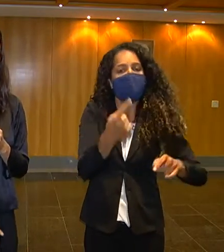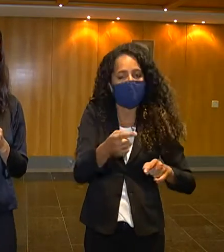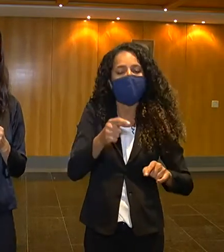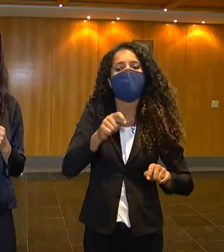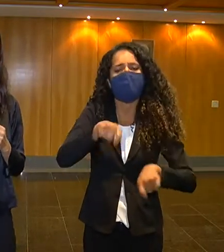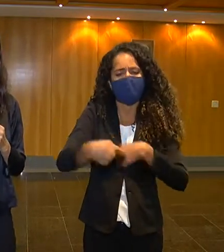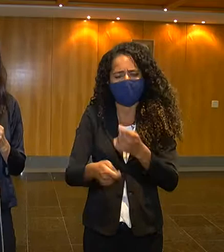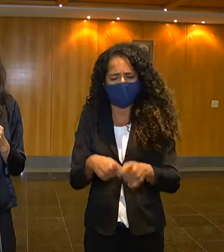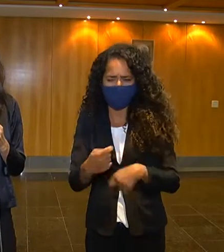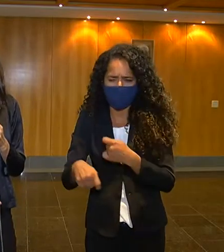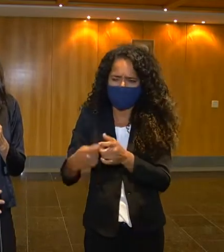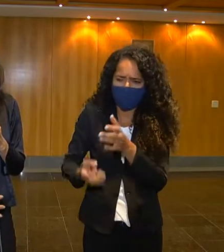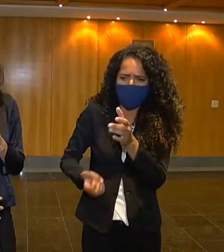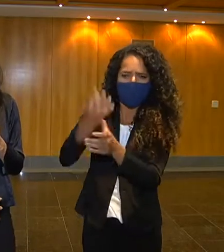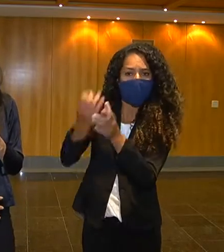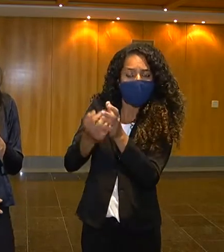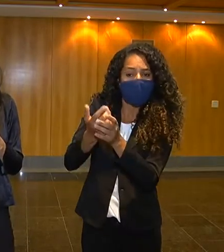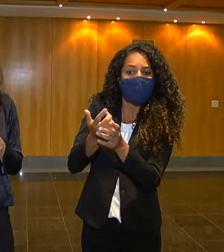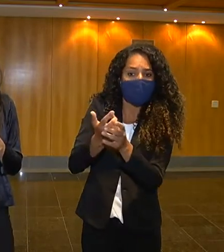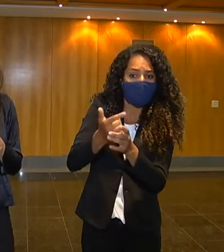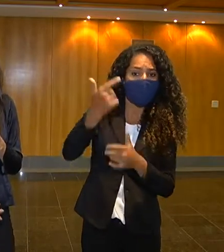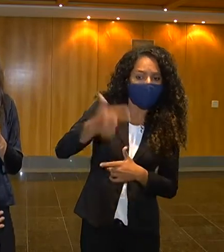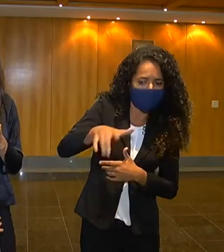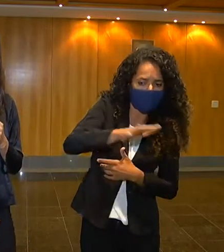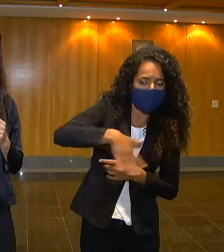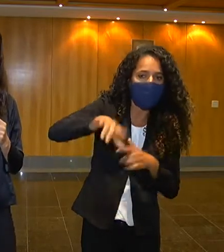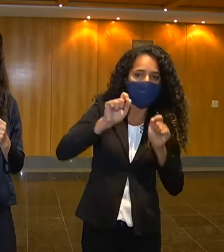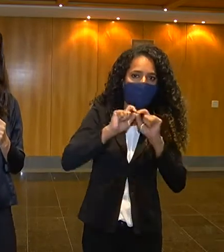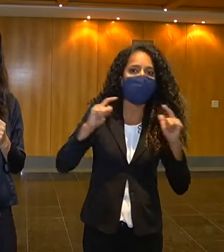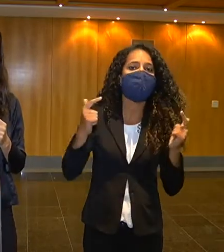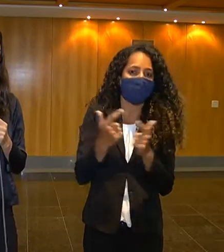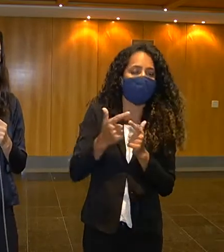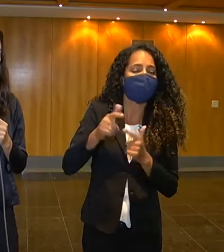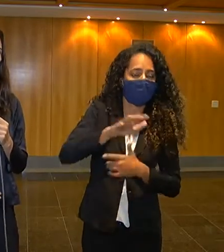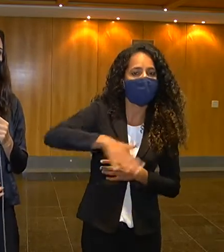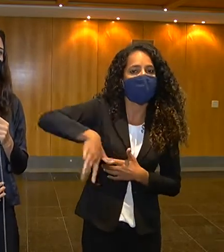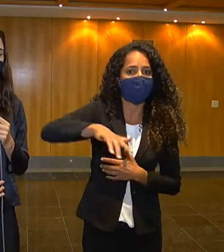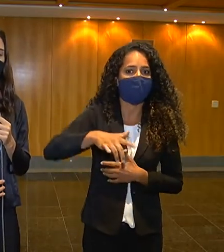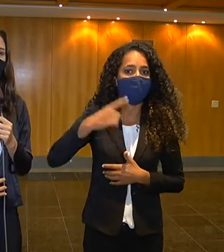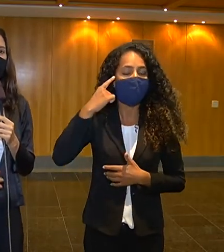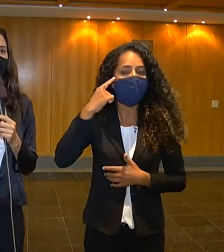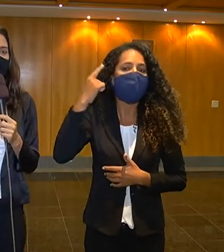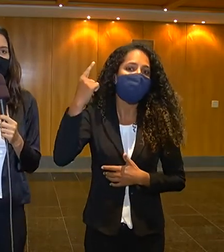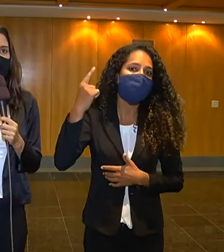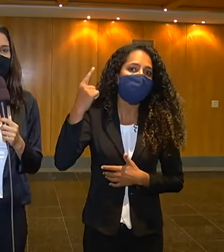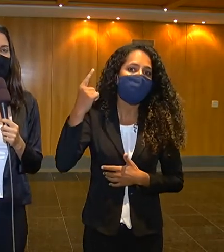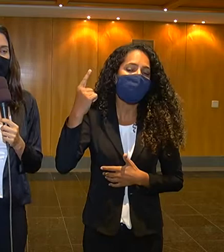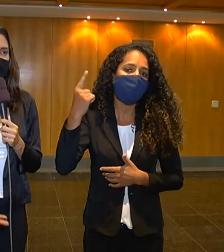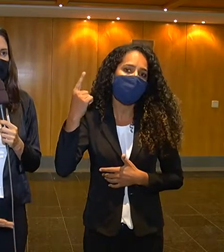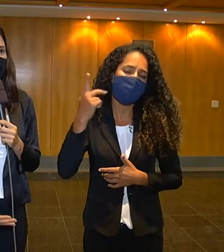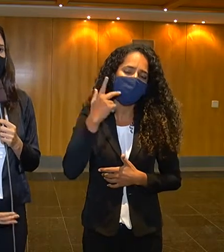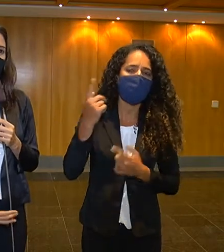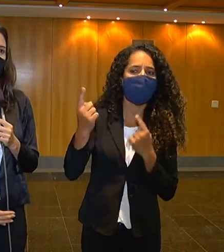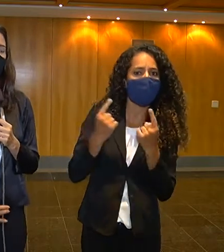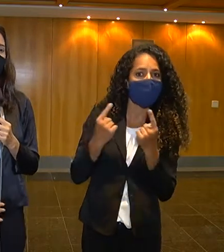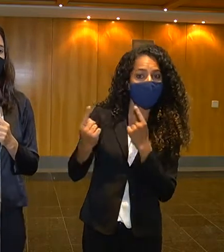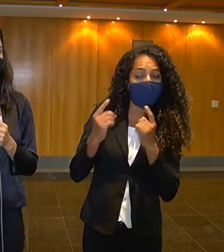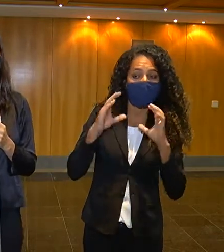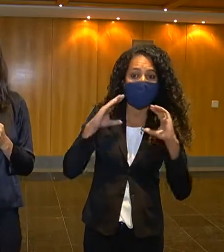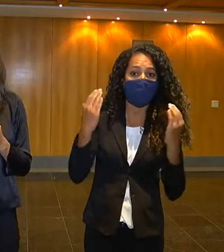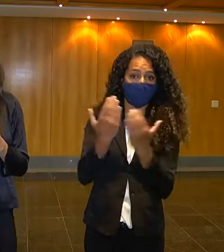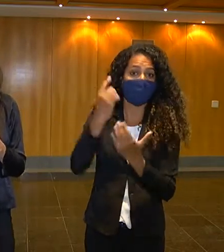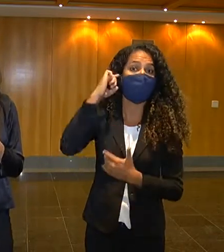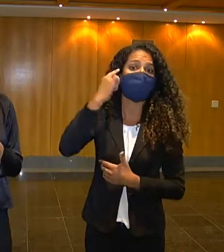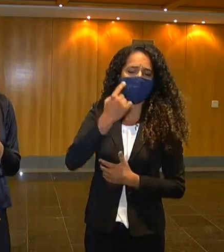são utilizados neste ambiente do legislativo, e a gente já está assim, em diálogo com a